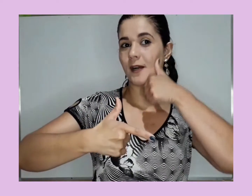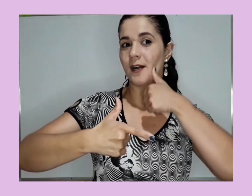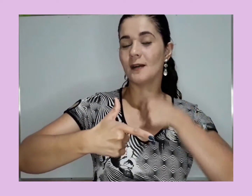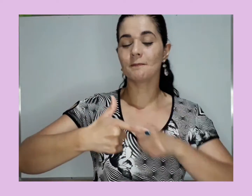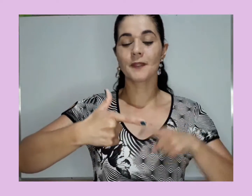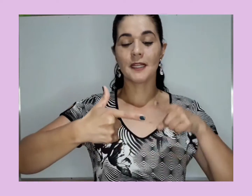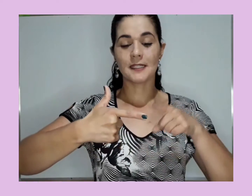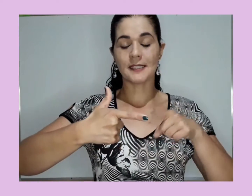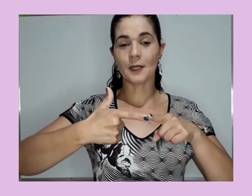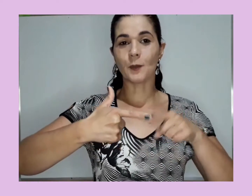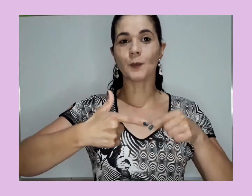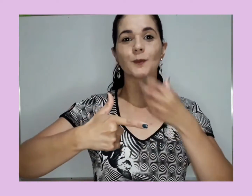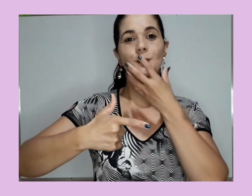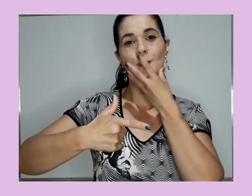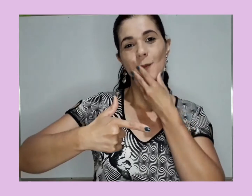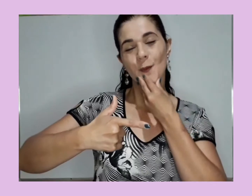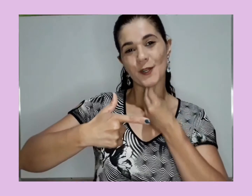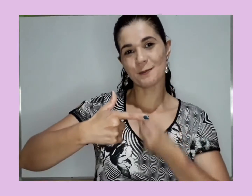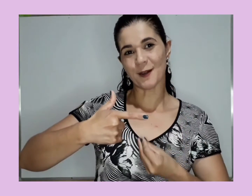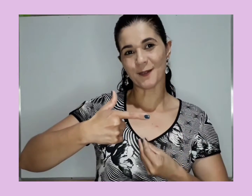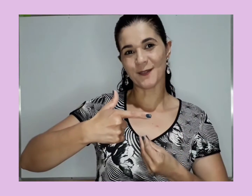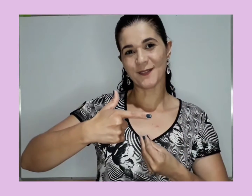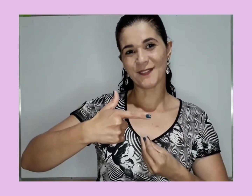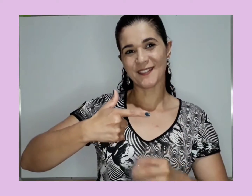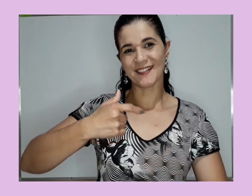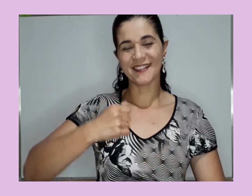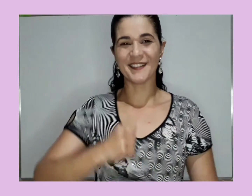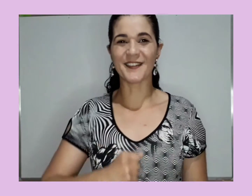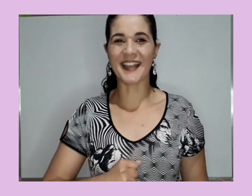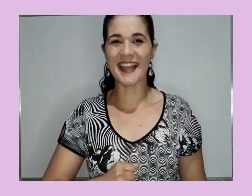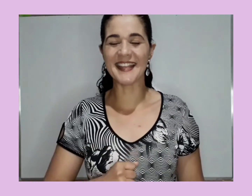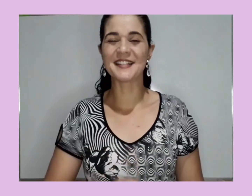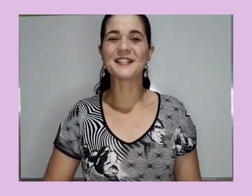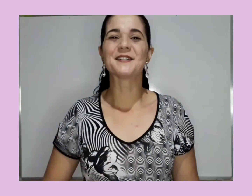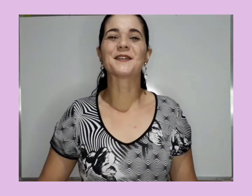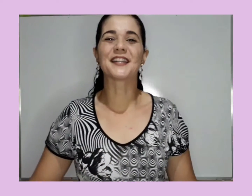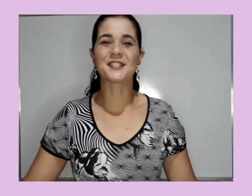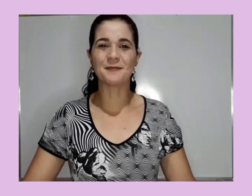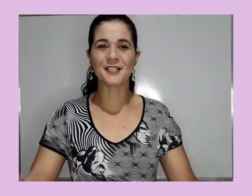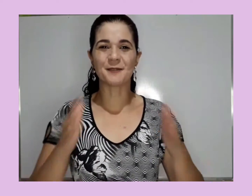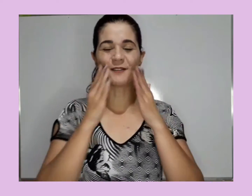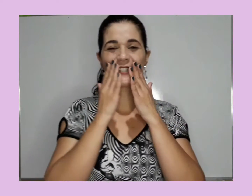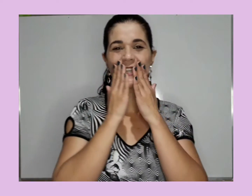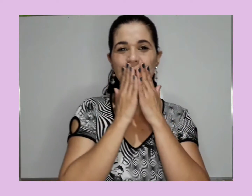irmã. Segundo, um irmão. Ok? Um grande beijo para vocês.